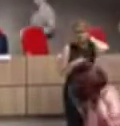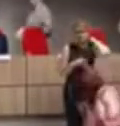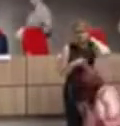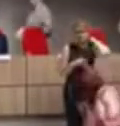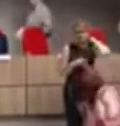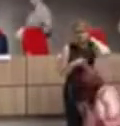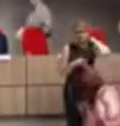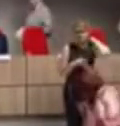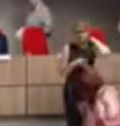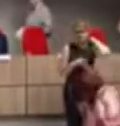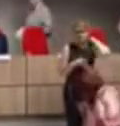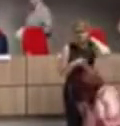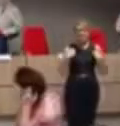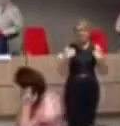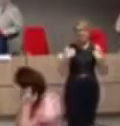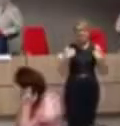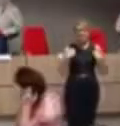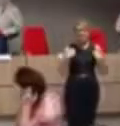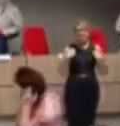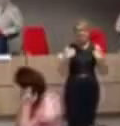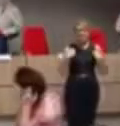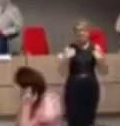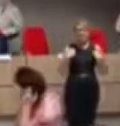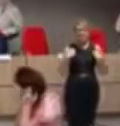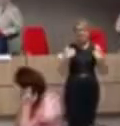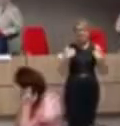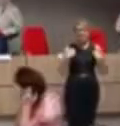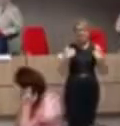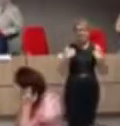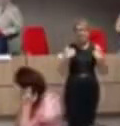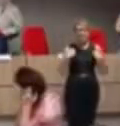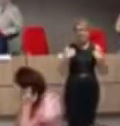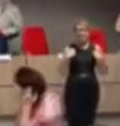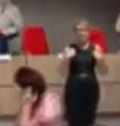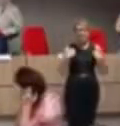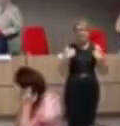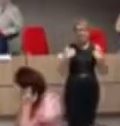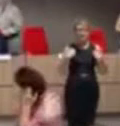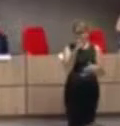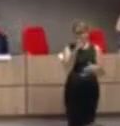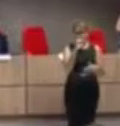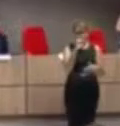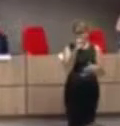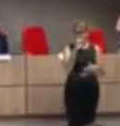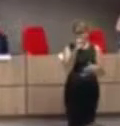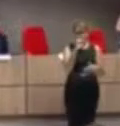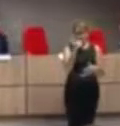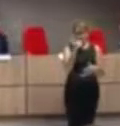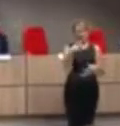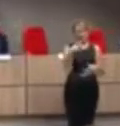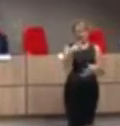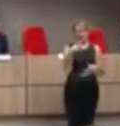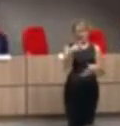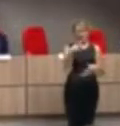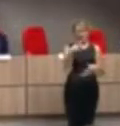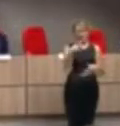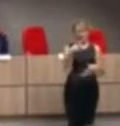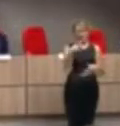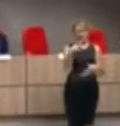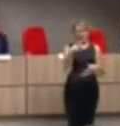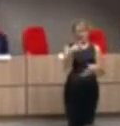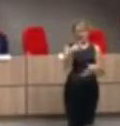ressalto aqui que a deputada Érica Cocai, do Partido dos Trabalhadores, ela valoriza no parlamento os